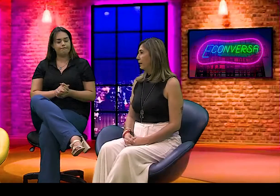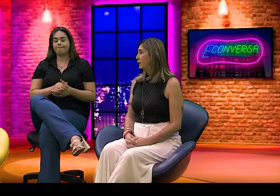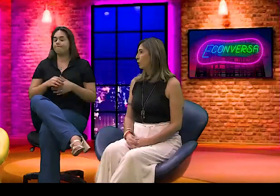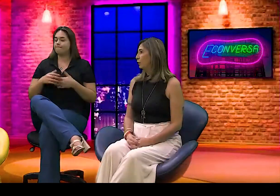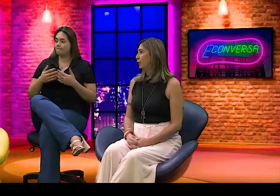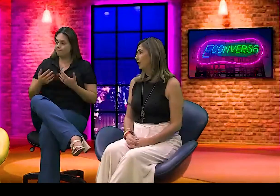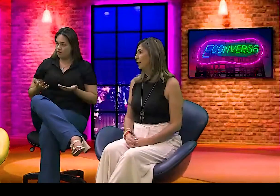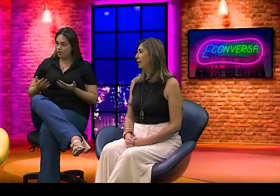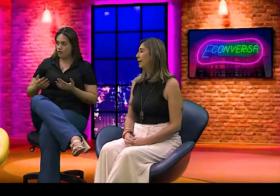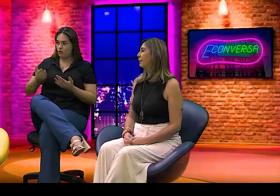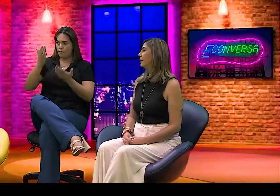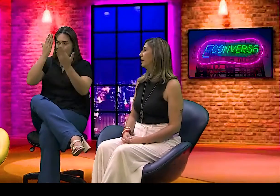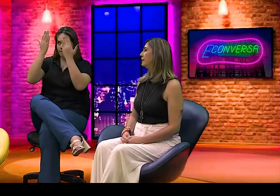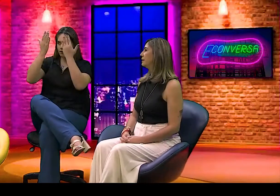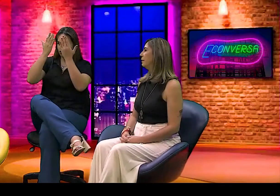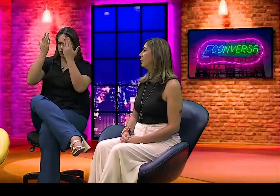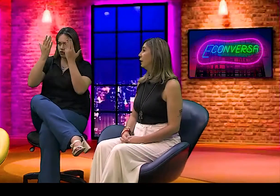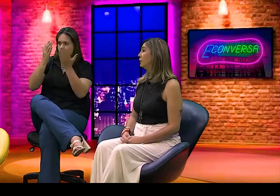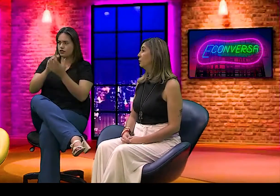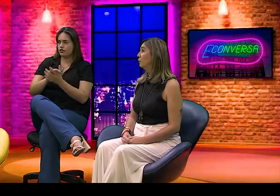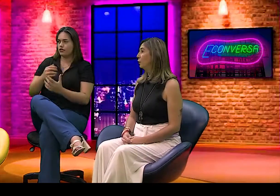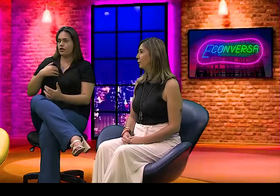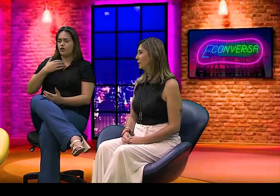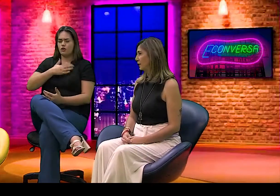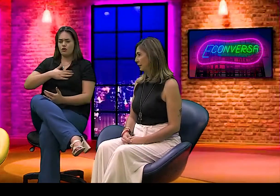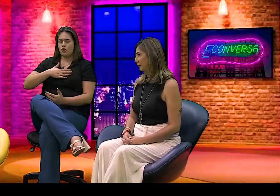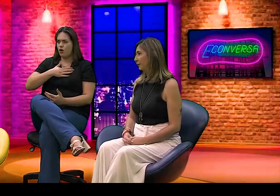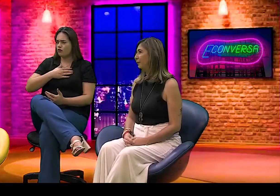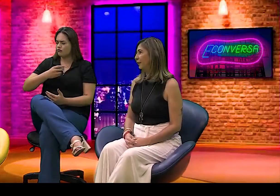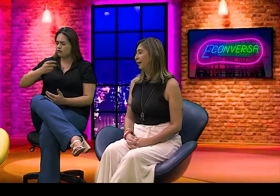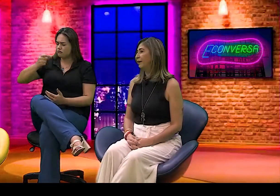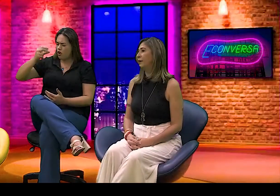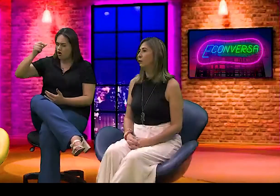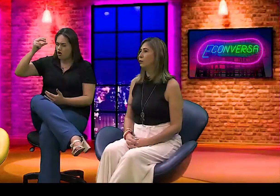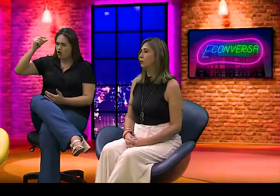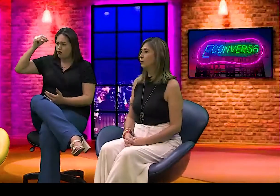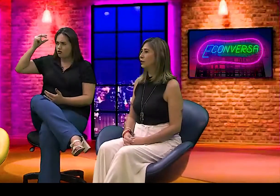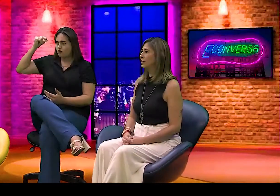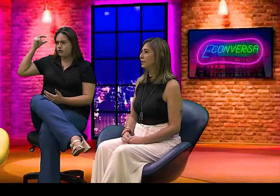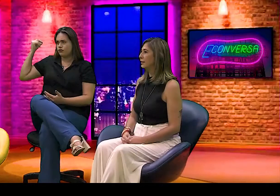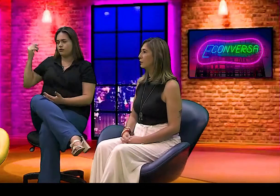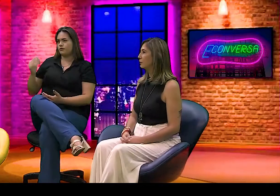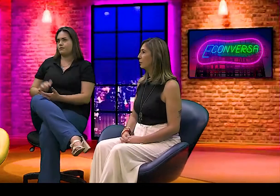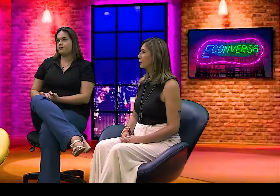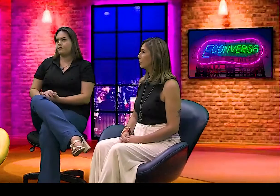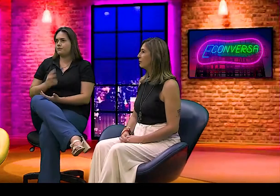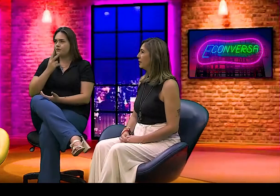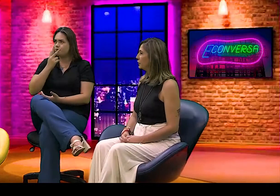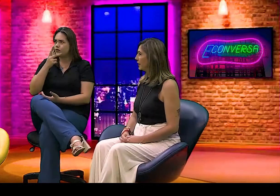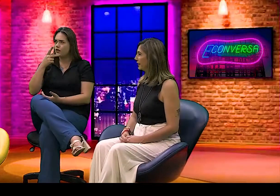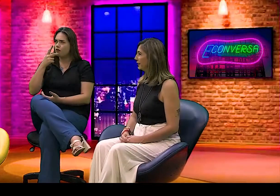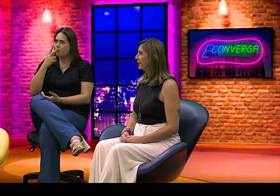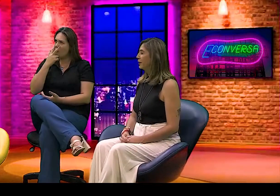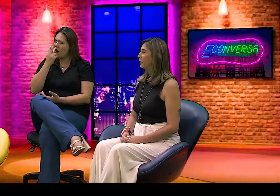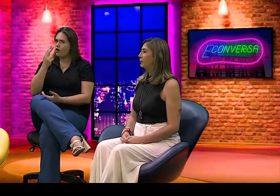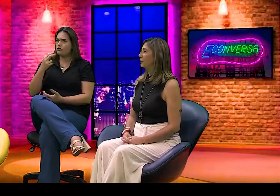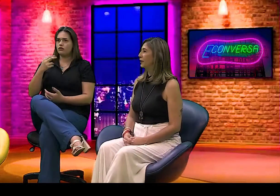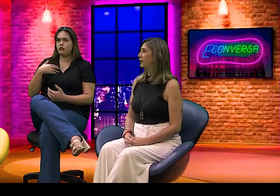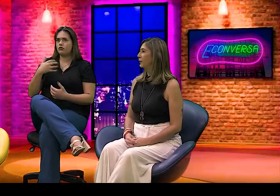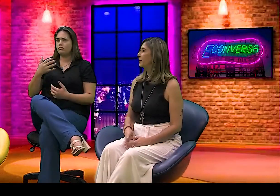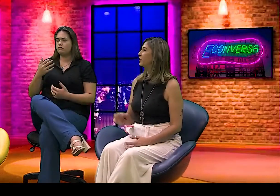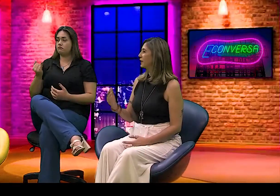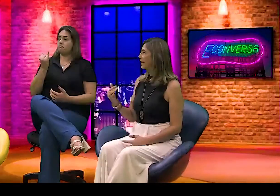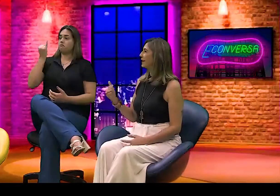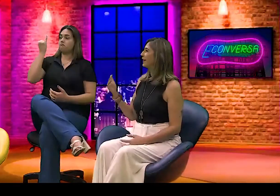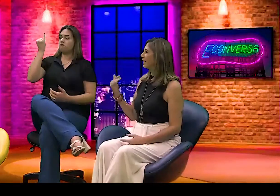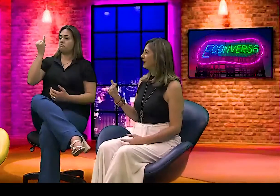Mariana, a psicologia, ela é um interesse meu desde muito cedo, né? Eu costumo dizer assim que eu sou uma pessoa privilegiada, porque